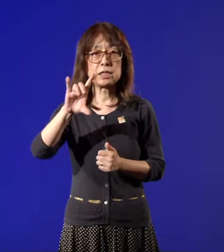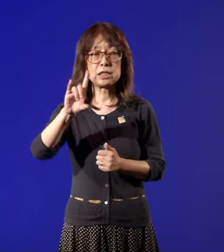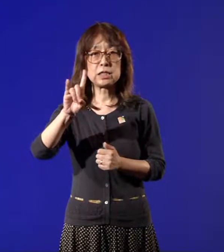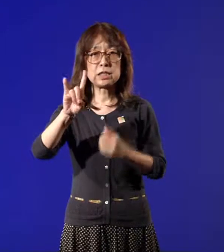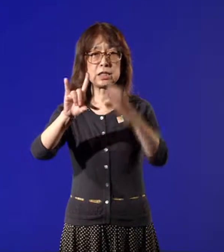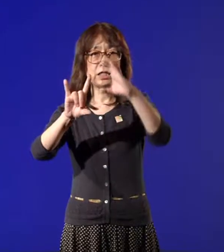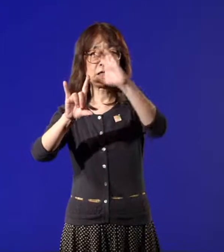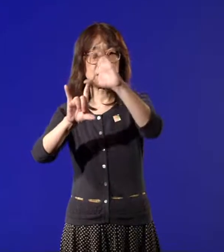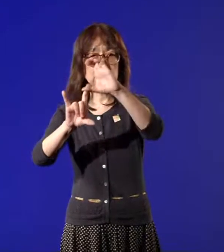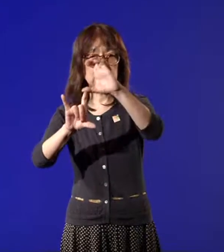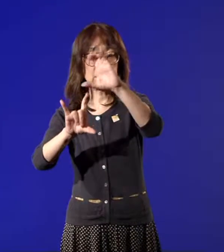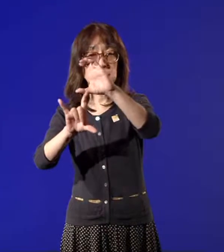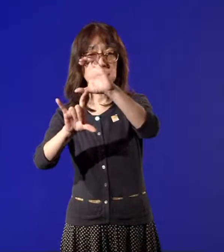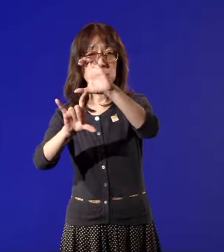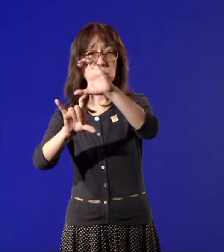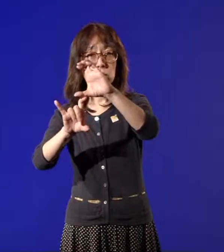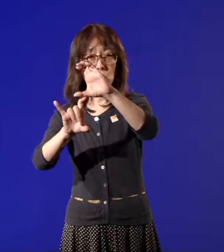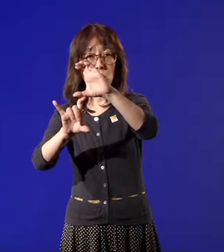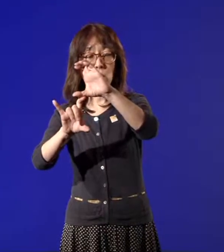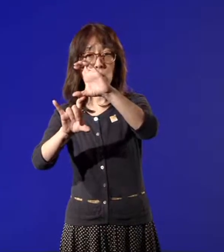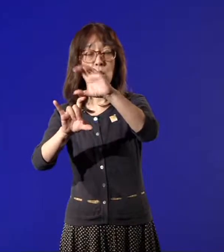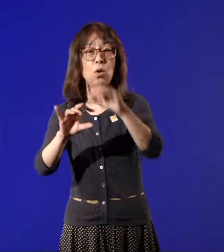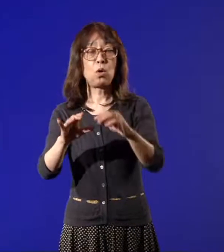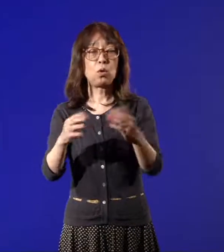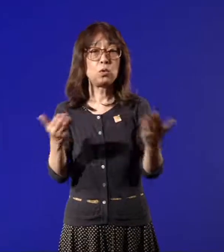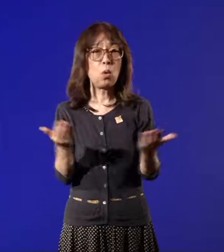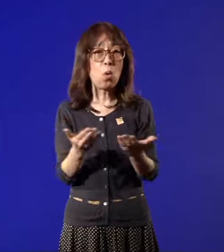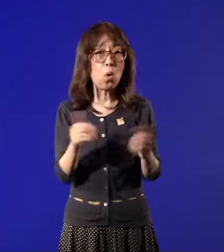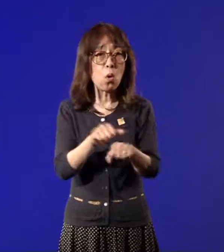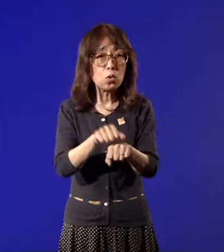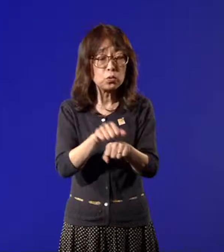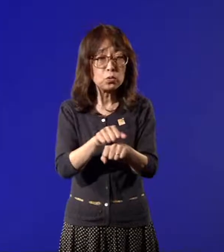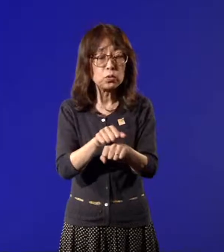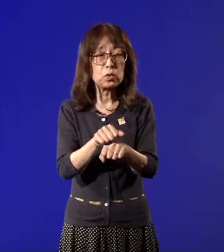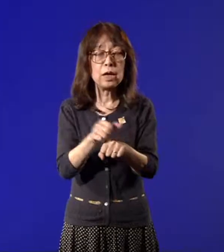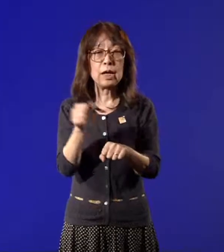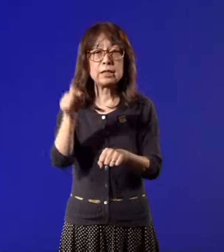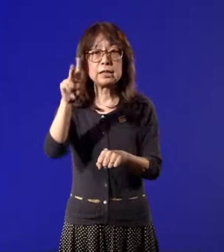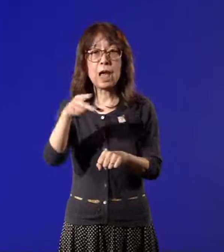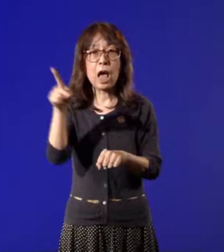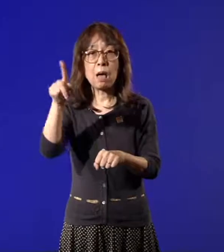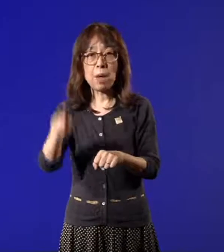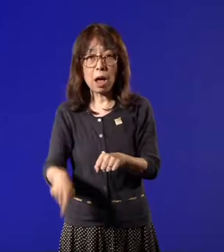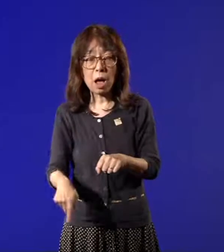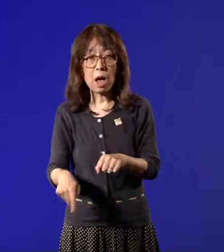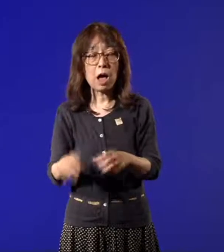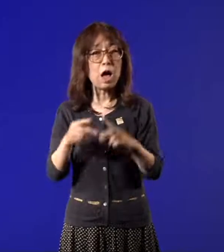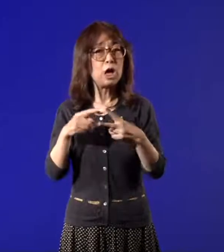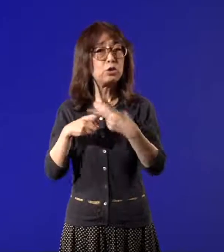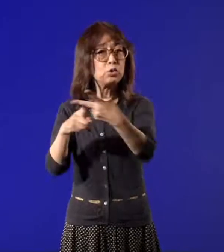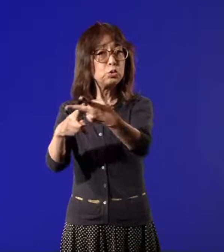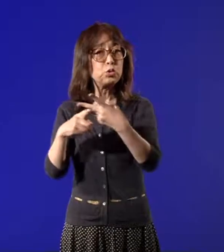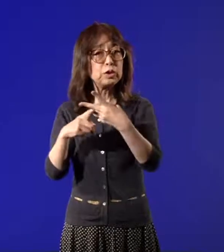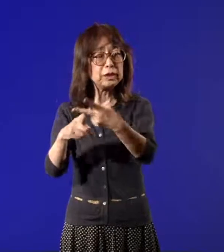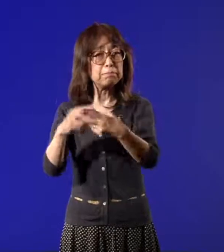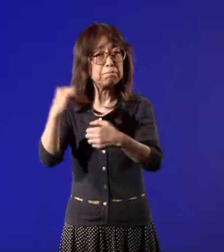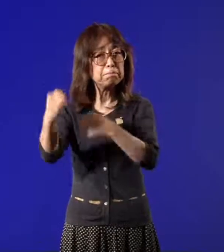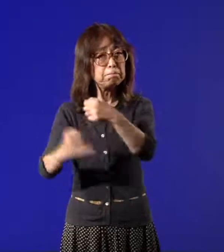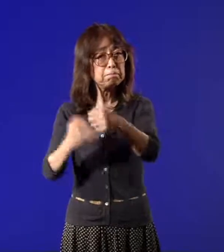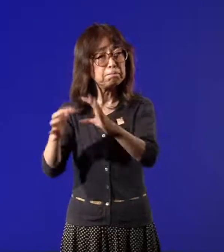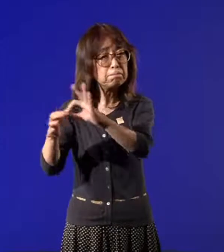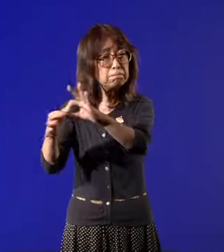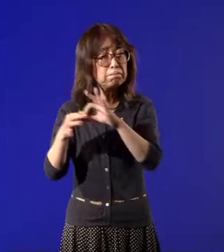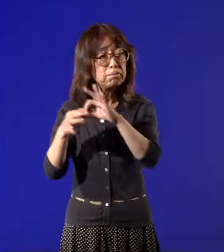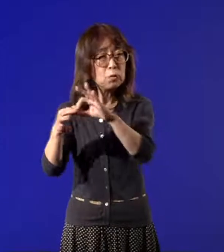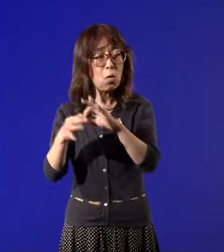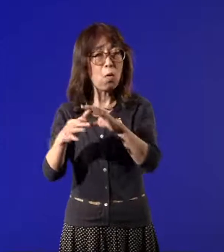ールというようなことについて例えばサーバーの容量だとか通信環境こういったようなことについてのハード